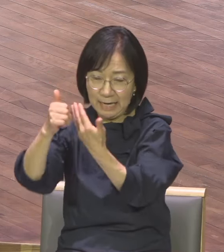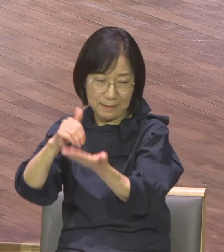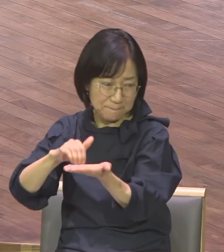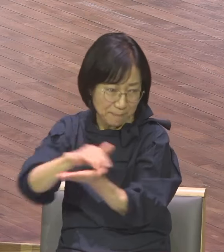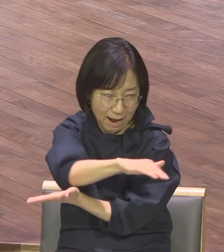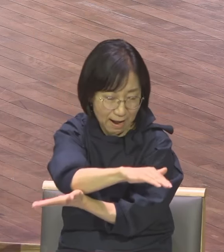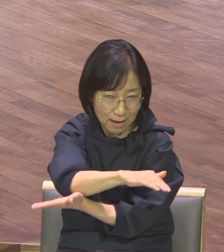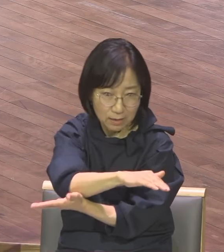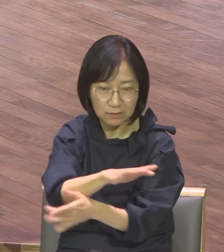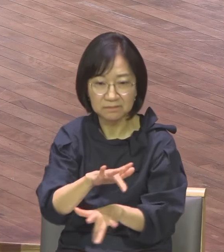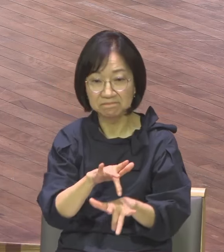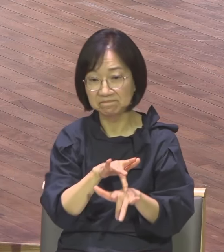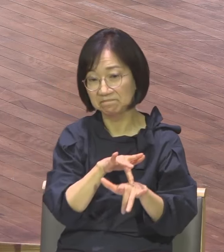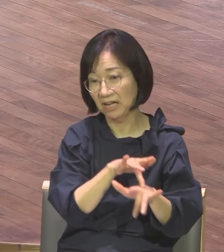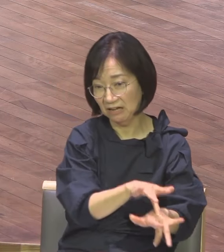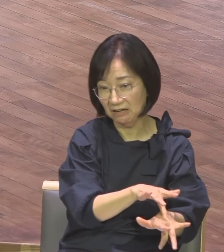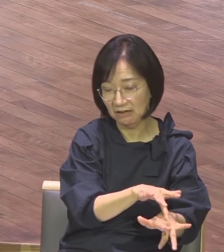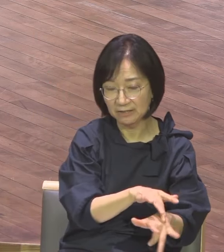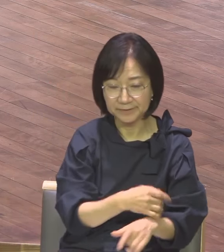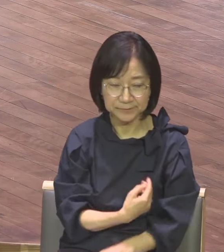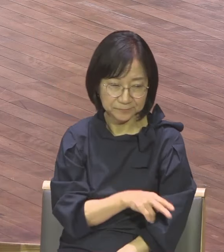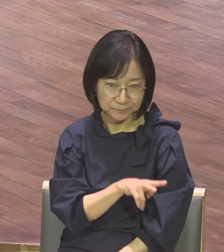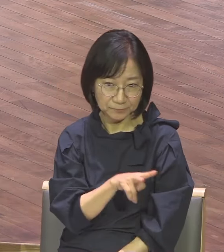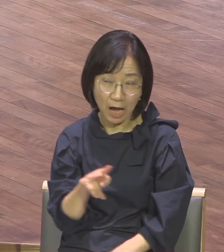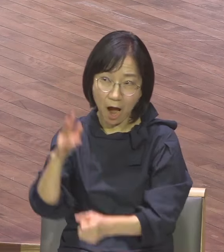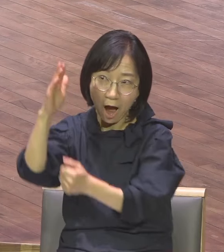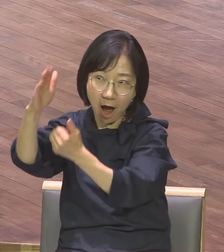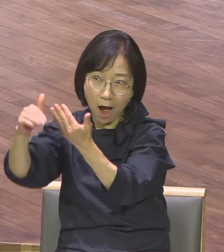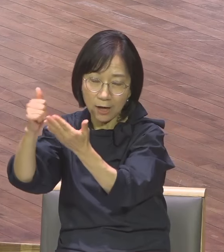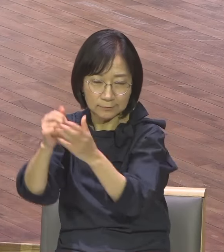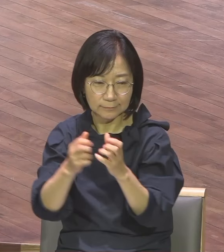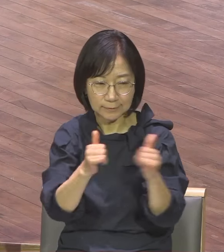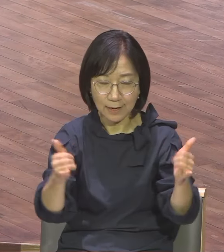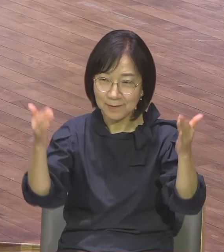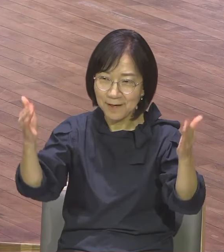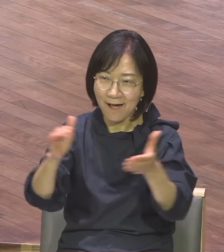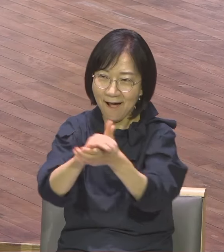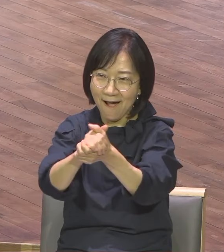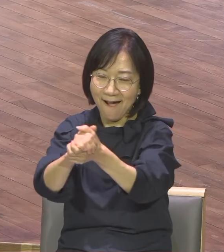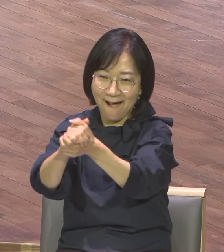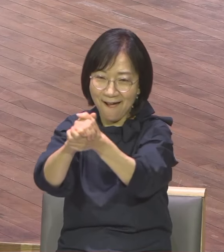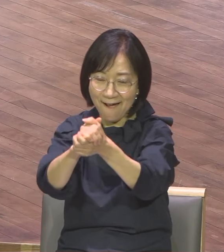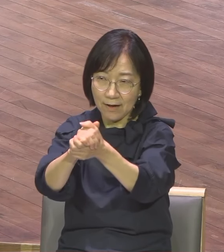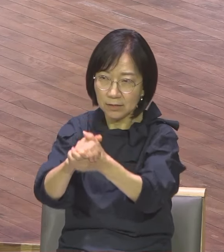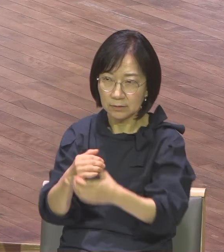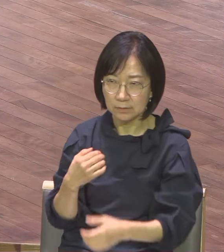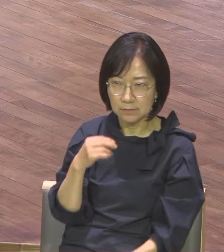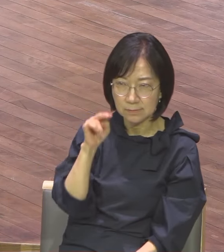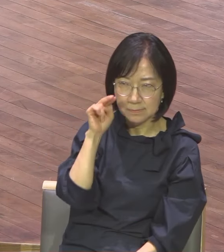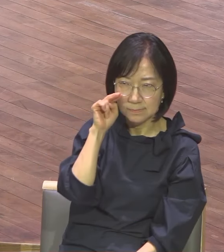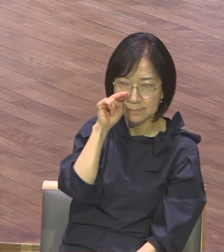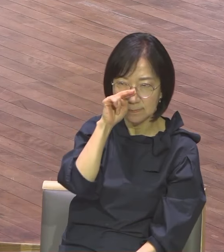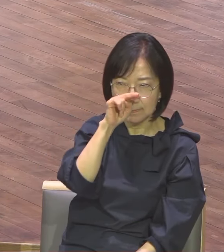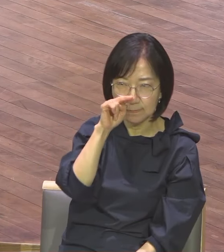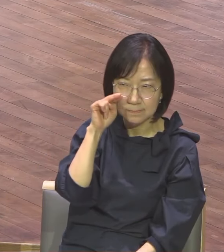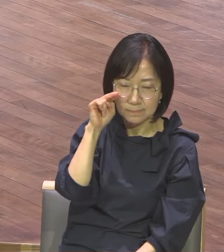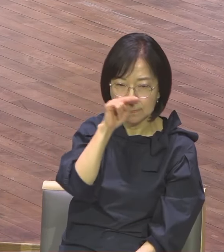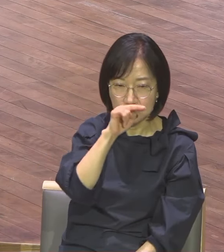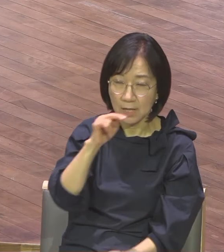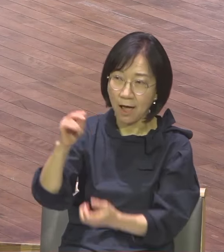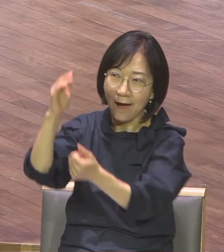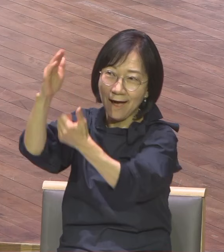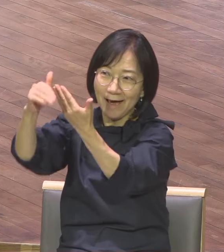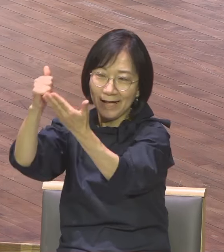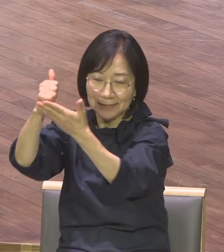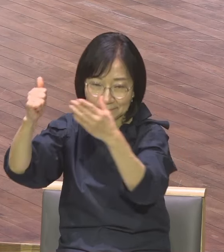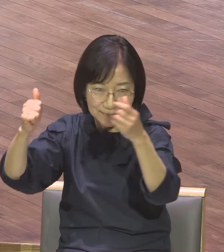가만히 보니까 하나님과 인간이 너무 사이가 좋거든. 그러니까 아담하고 이 하나님께 너무 대화 잘하고 너무 사이